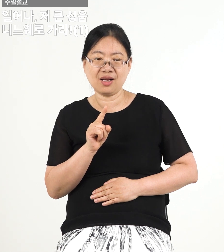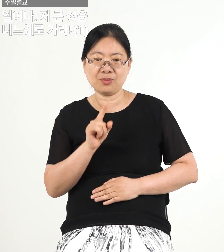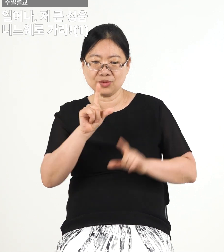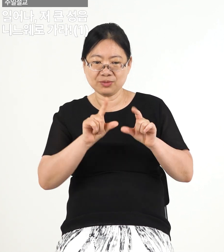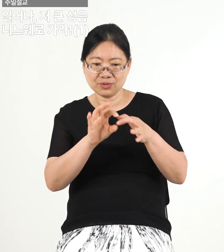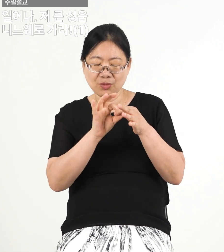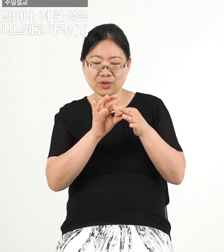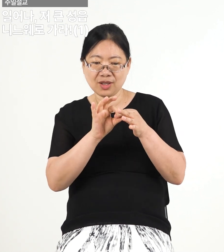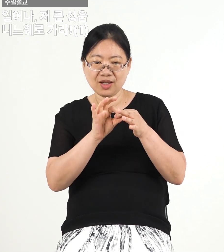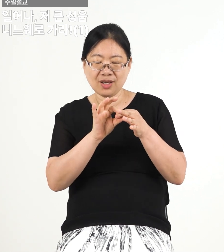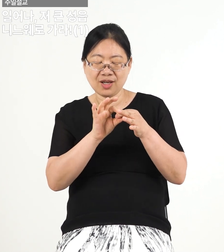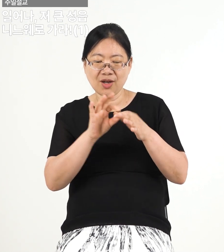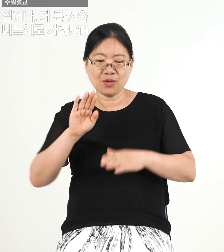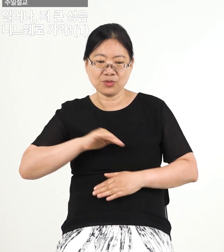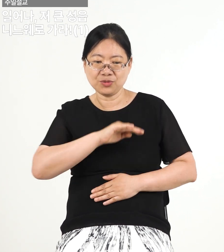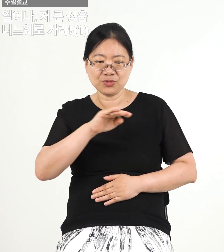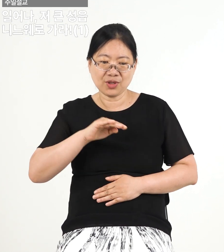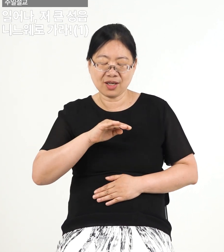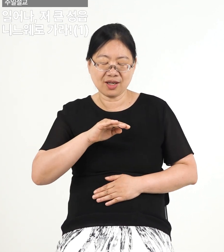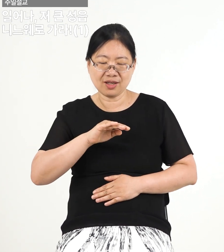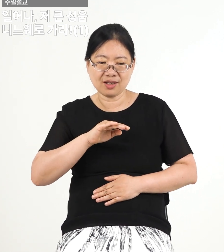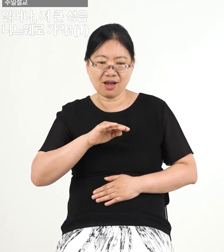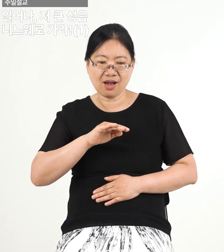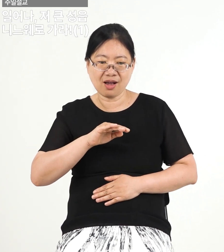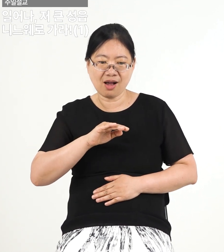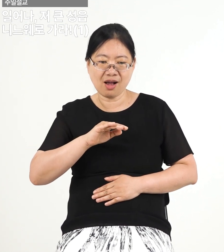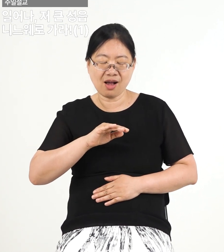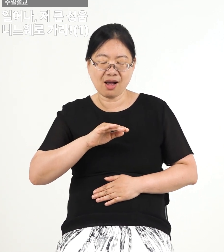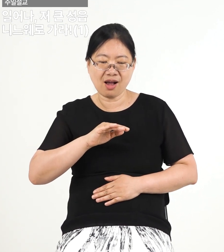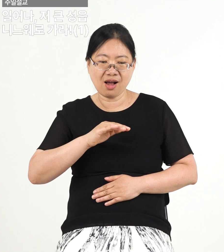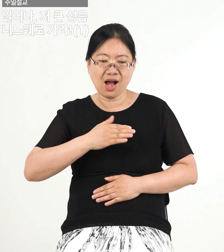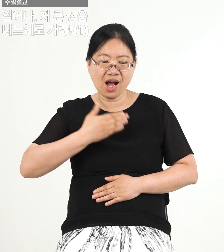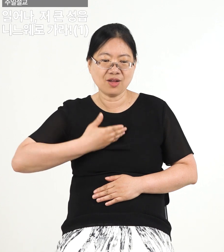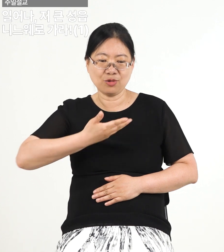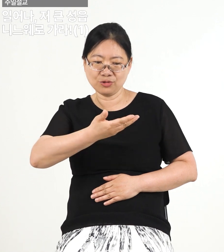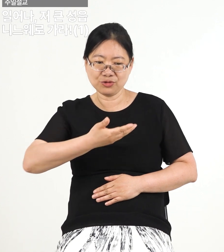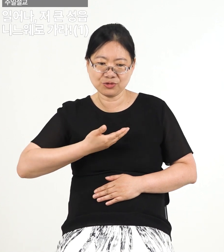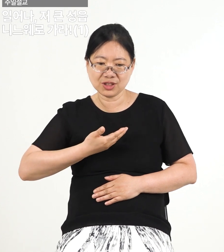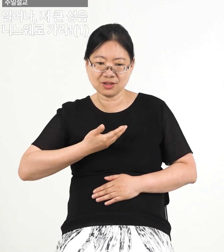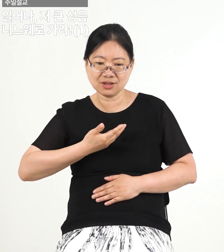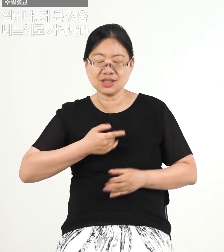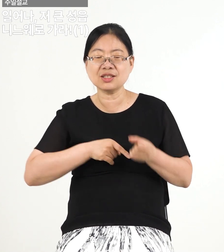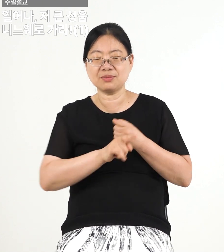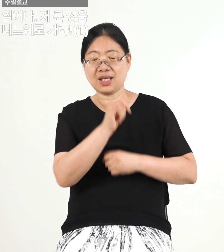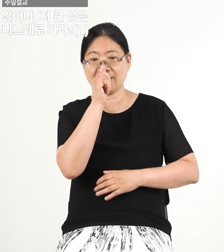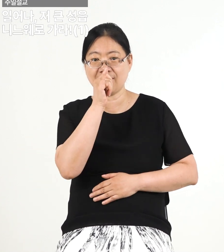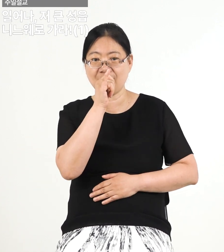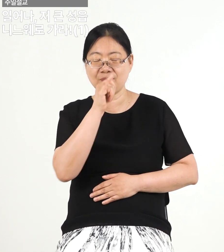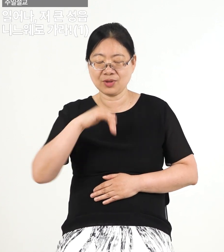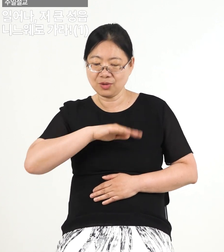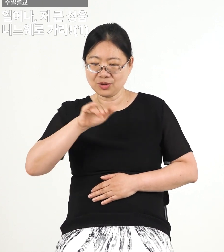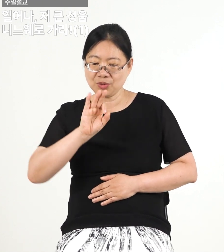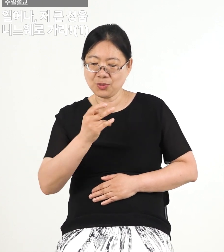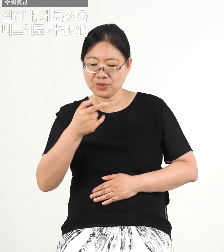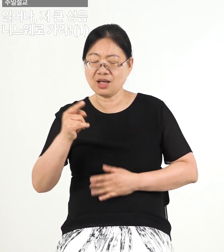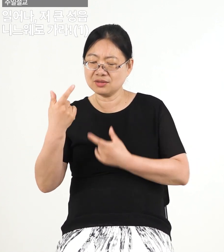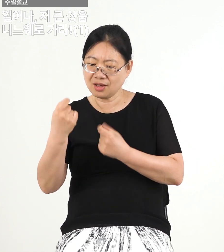날립니다. 여러분, 우리도 이런 행위를 할 때가